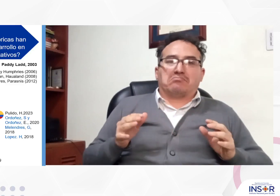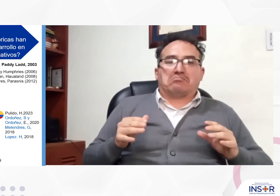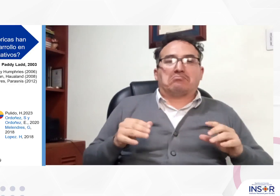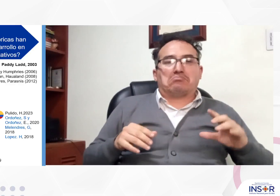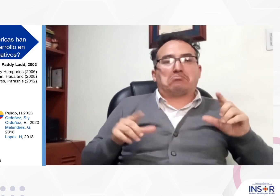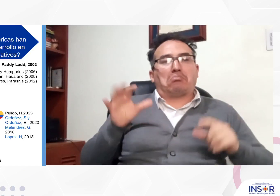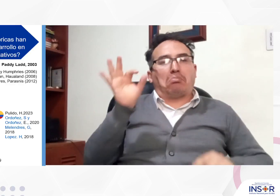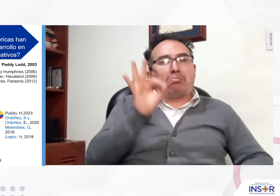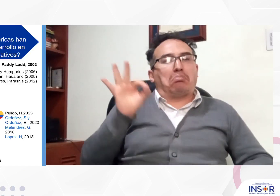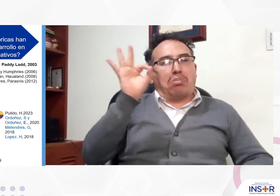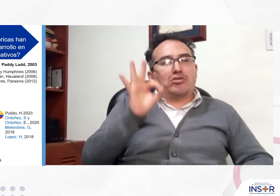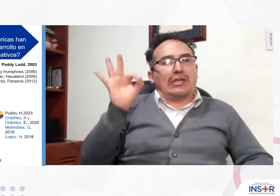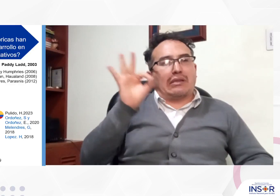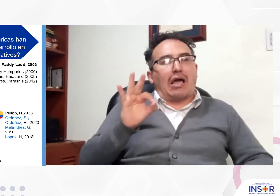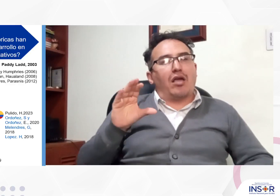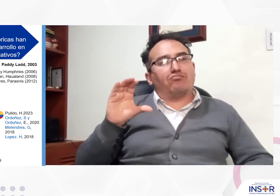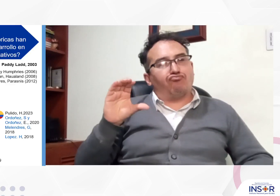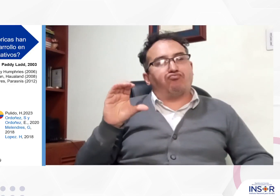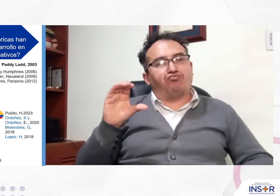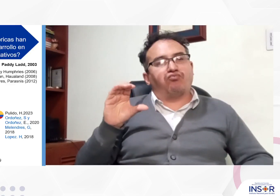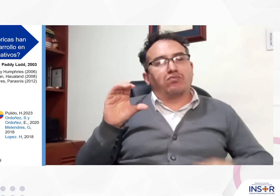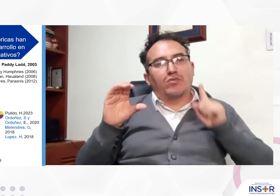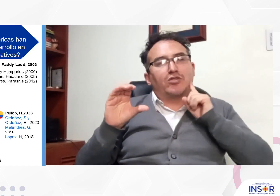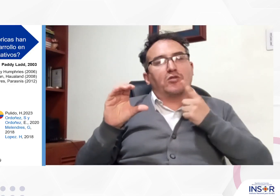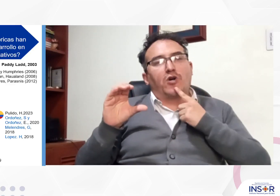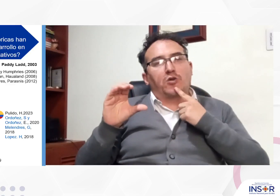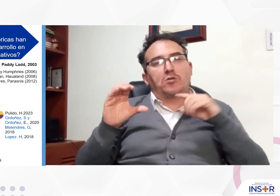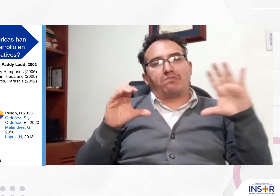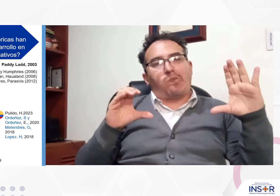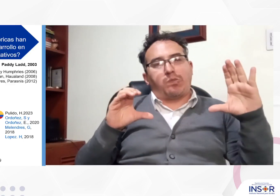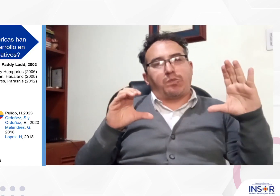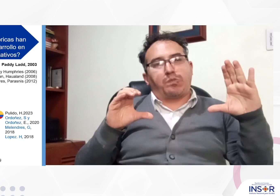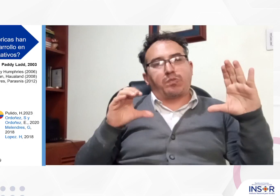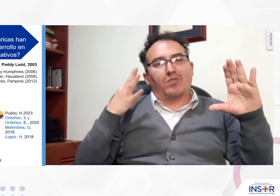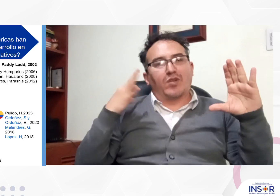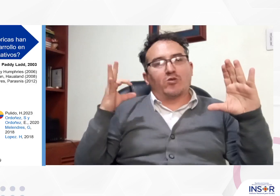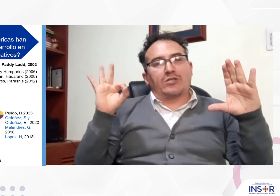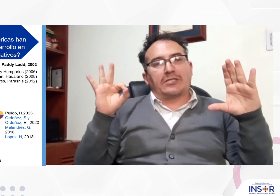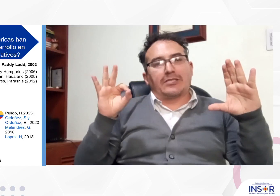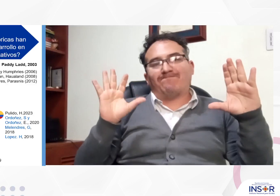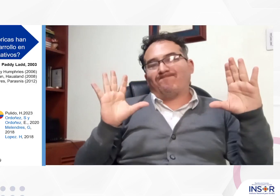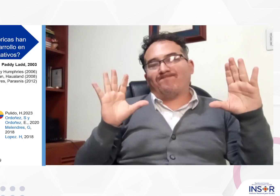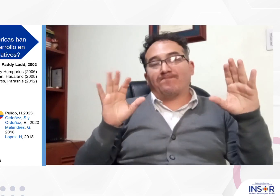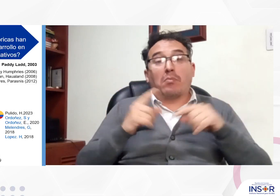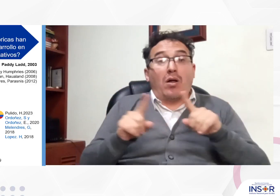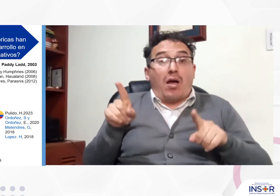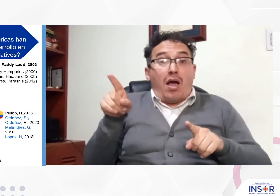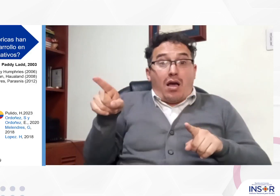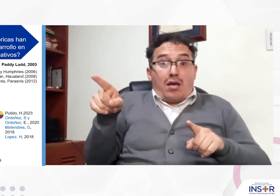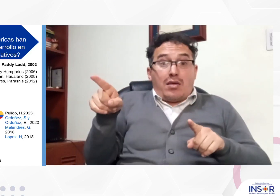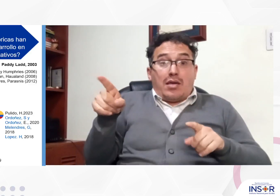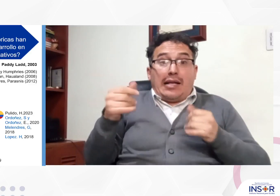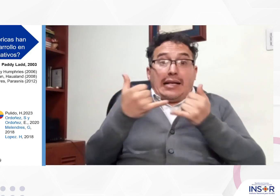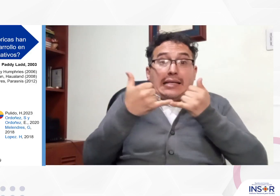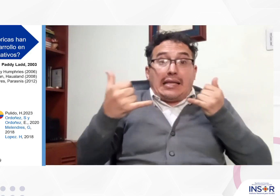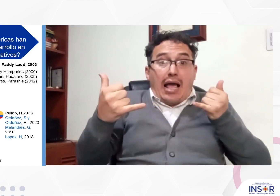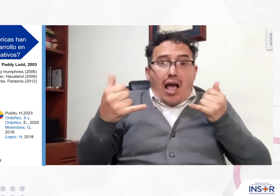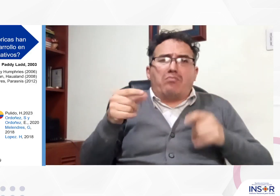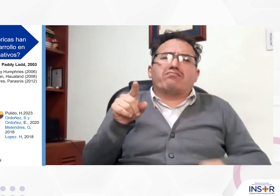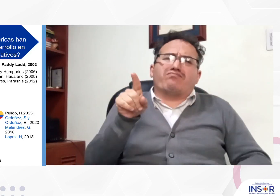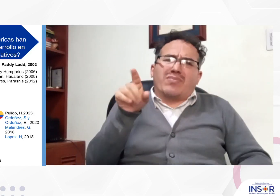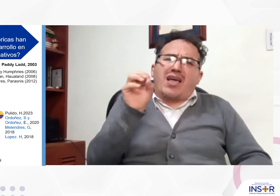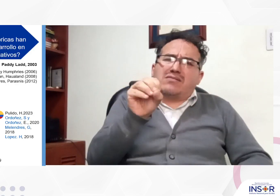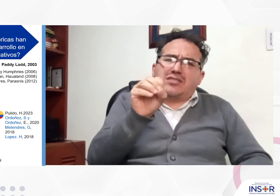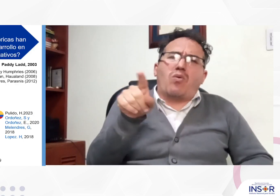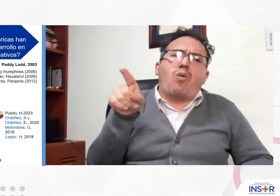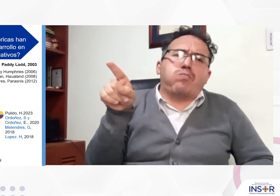los referentes, y a los cuales también agradezco, en un porcentaje pequeño, pero que pues vemos ese porcentaje en comparación con los oyentes, pues